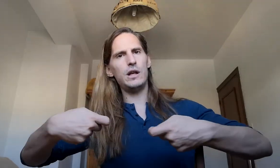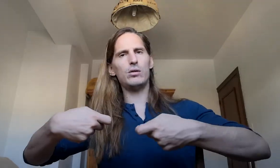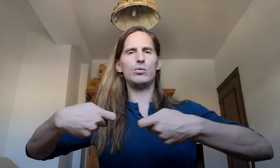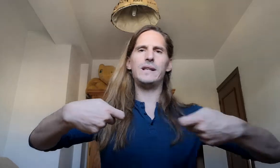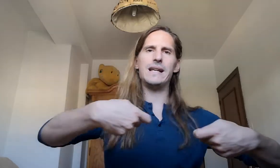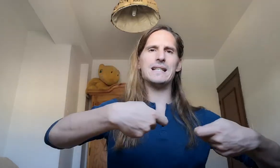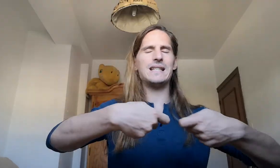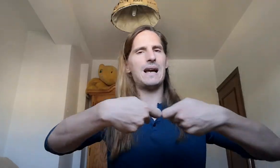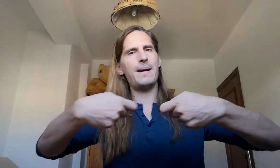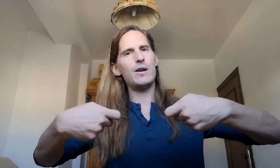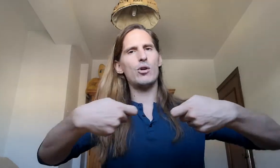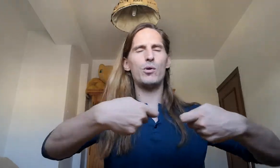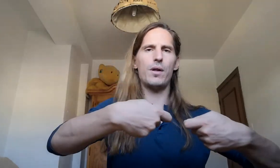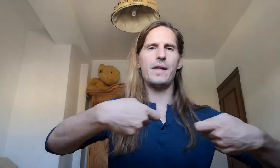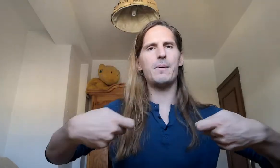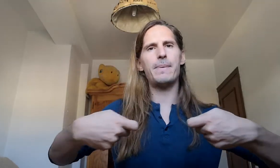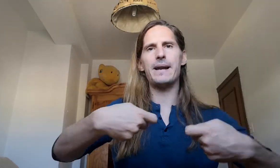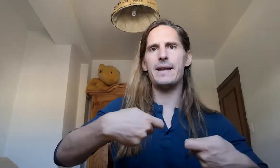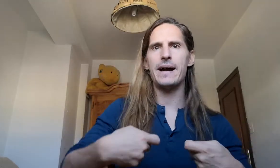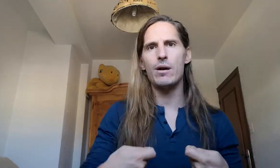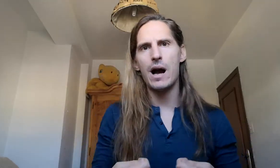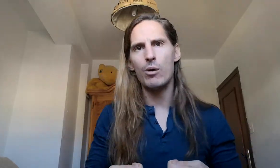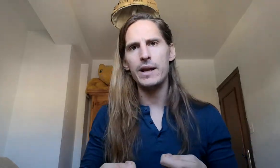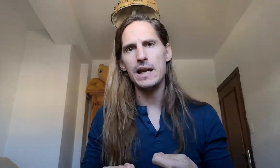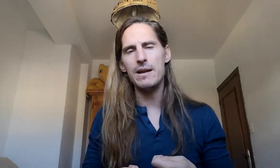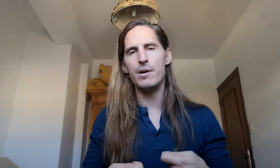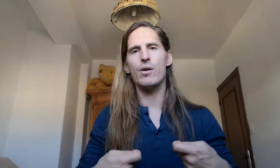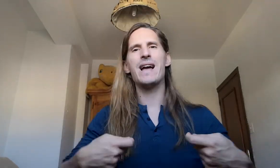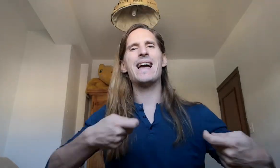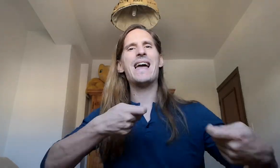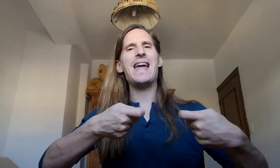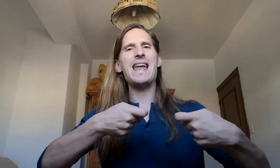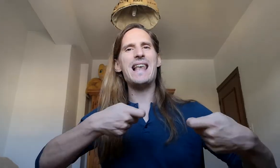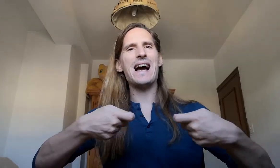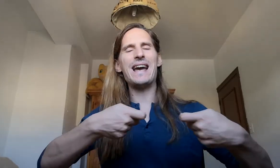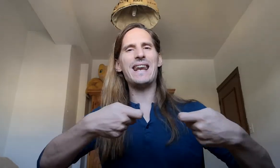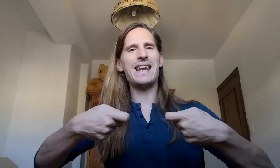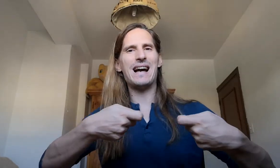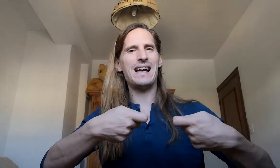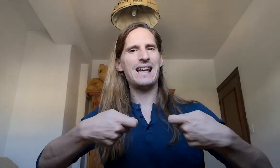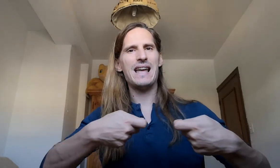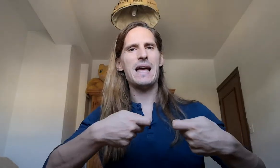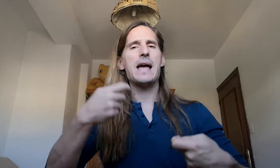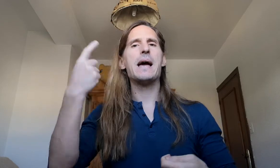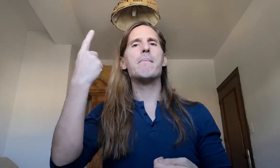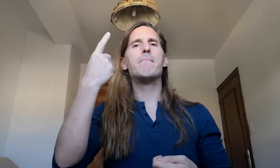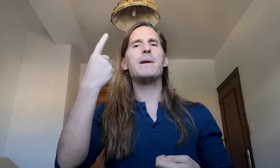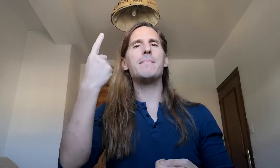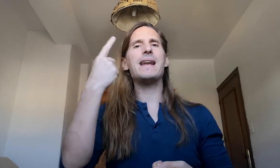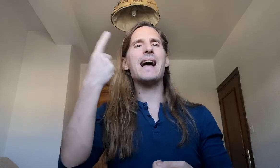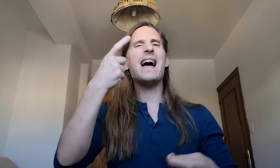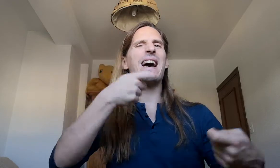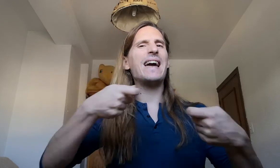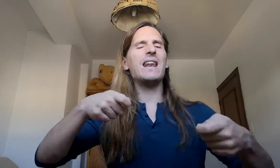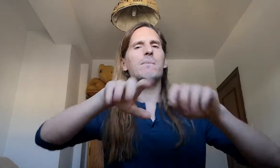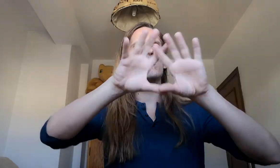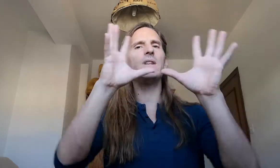tú tiras y a ver cómo lo hacemos para llegar a un equilibrio. En la guerra. Primera Guerra